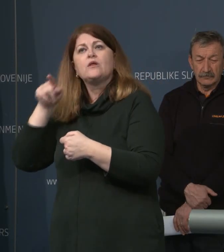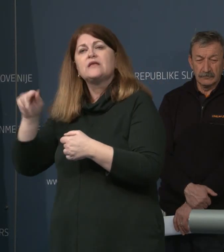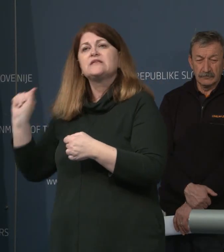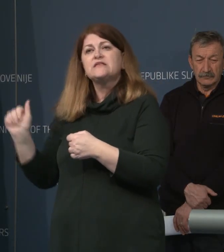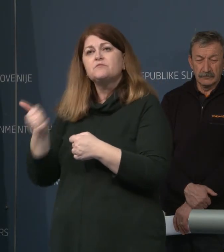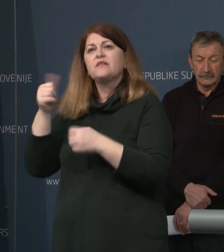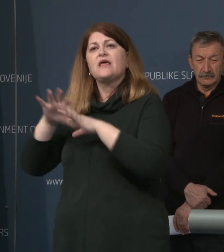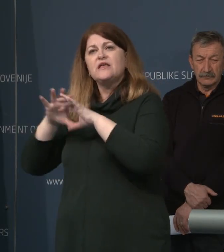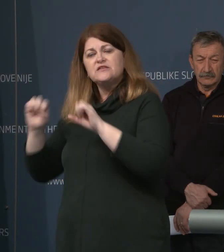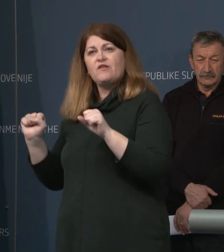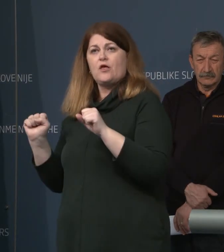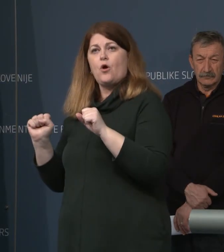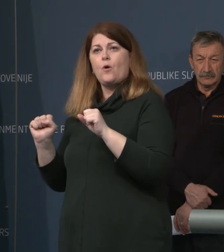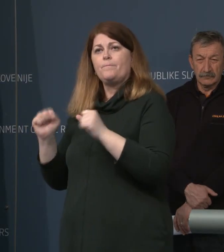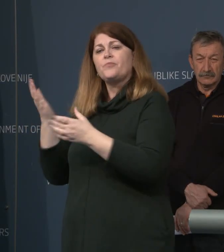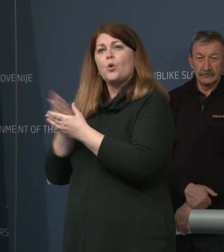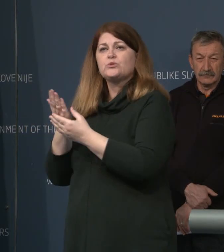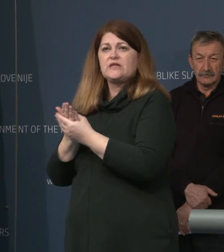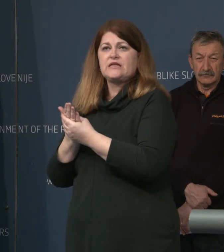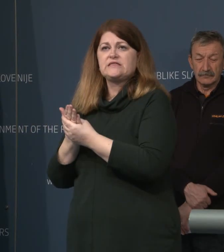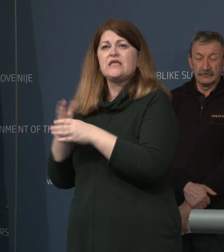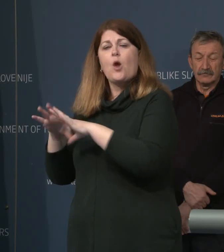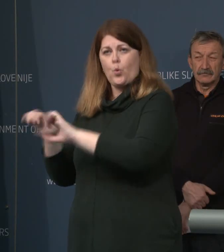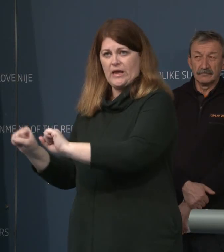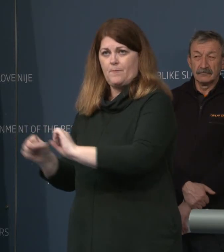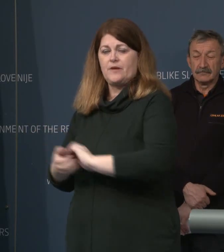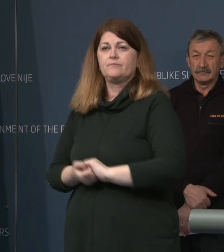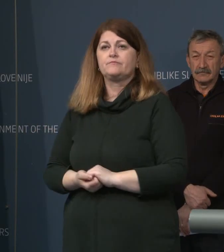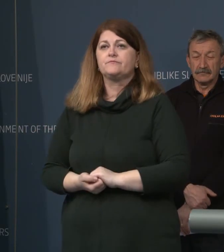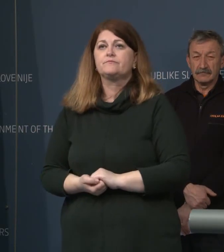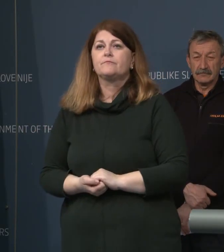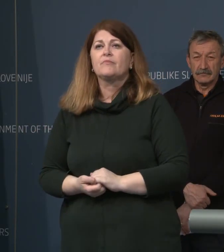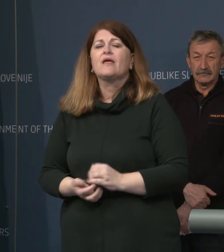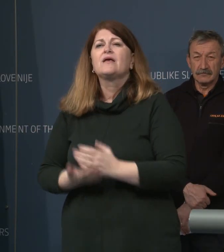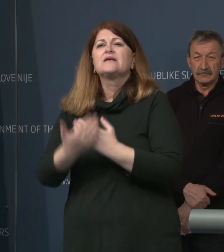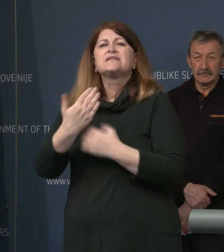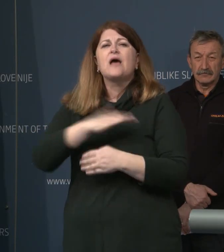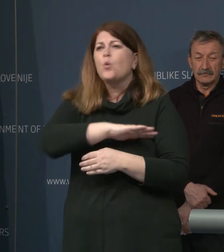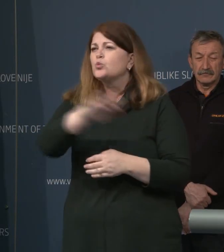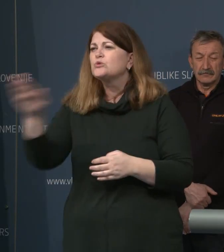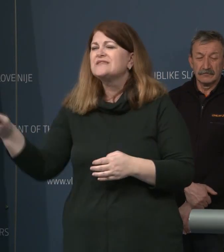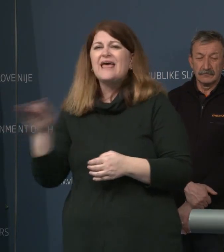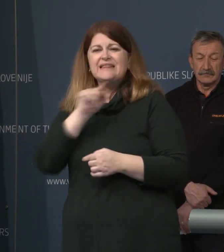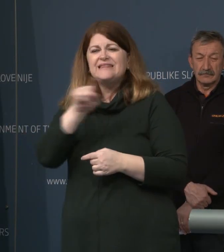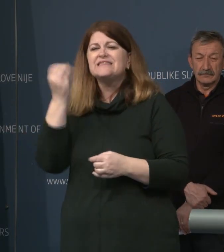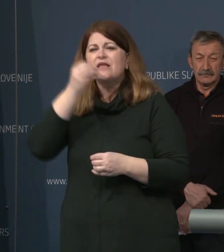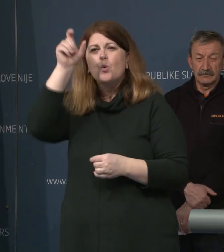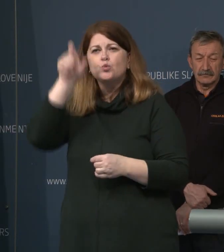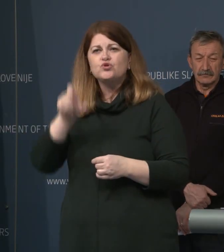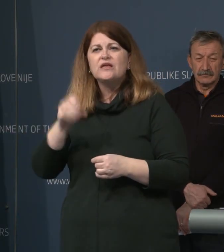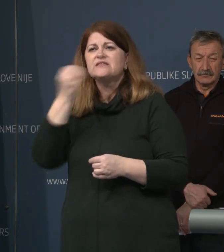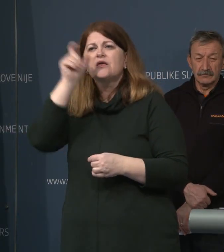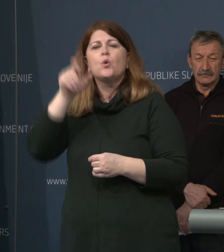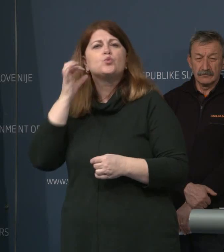spet izvedejo ustrezni ukrepi. Za vse tiste učence,